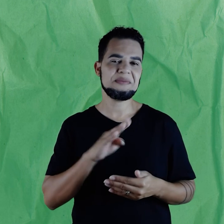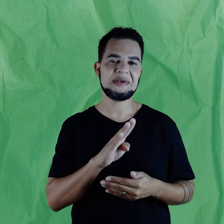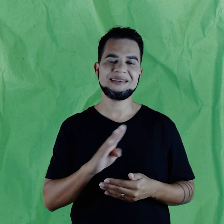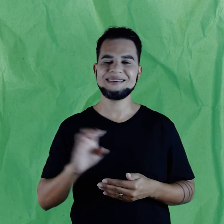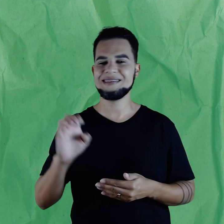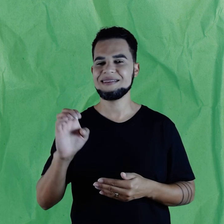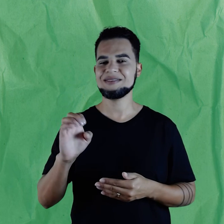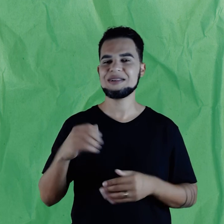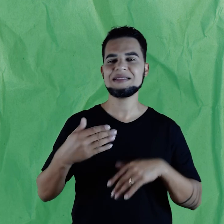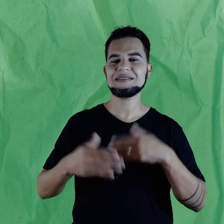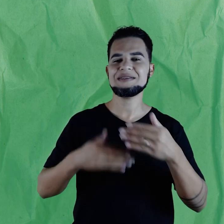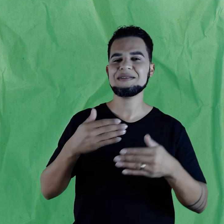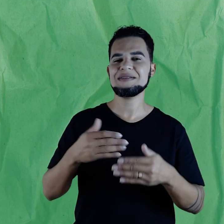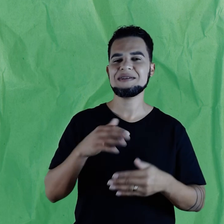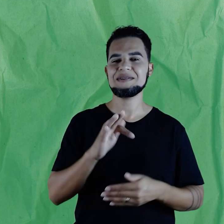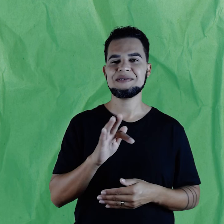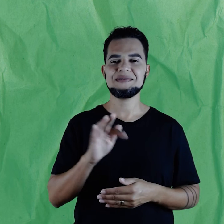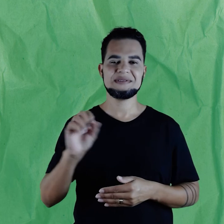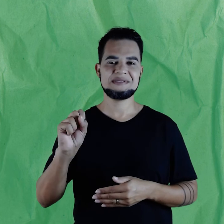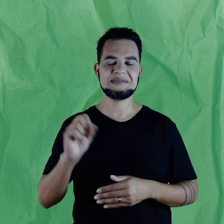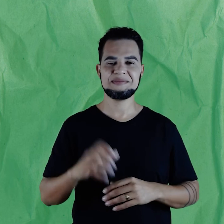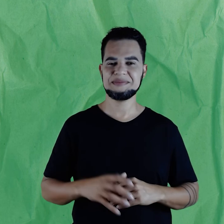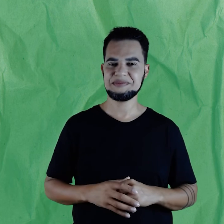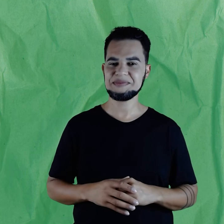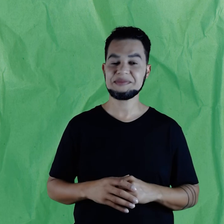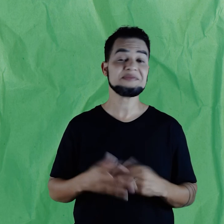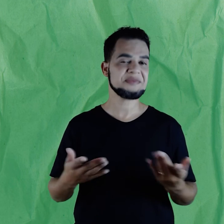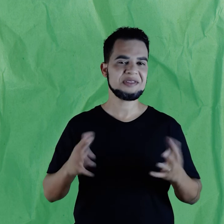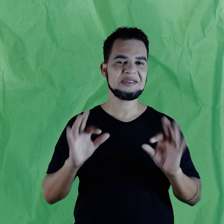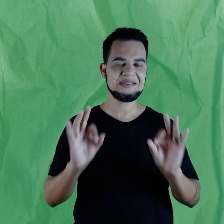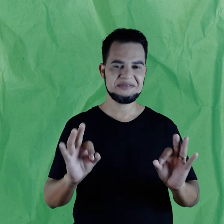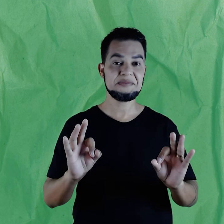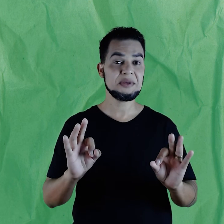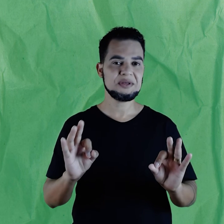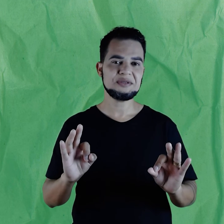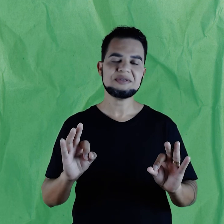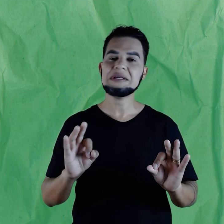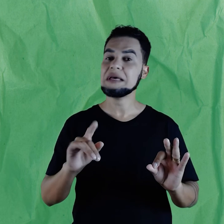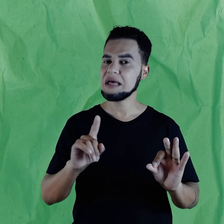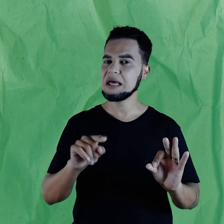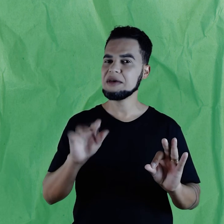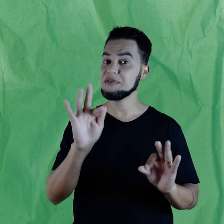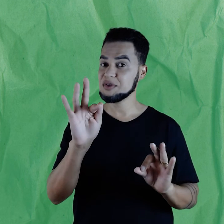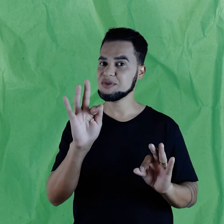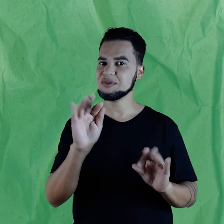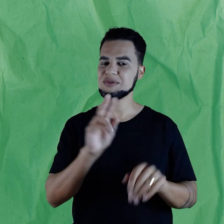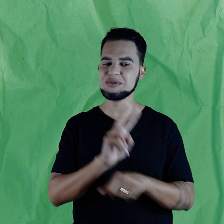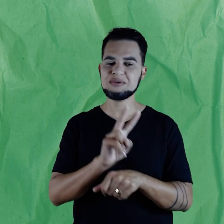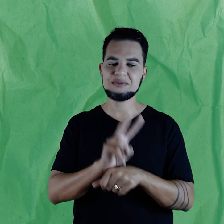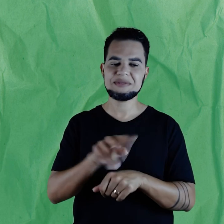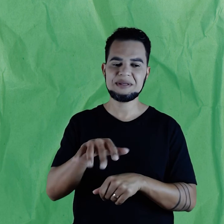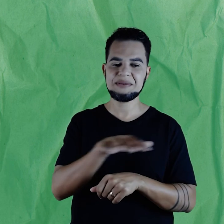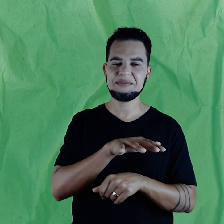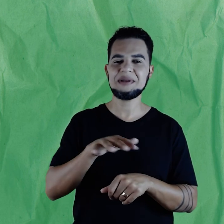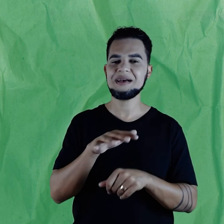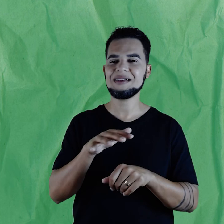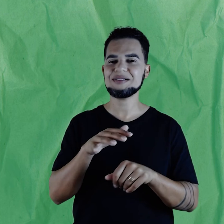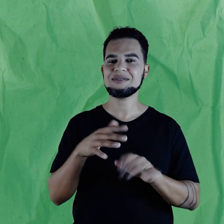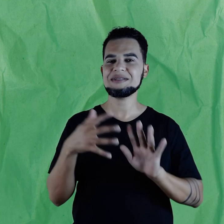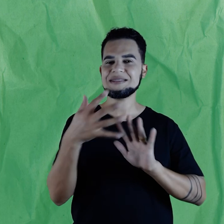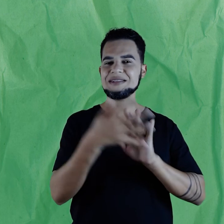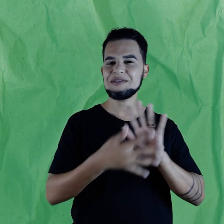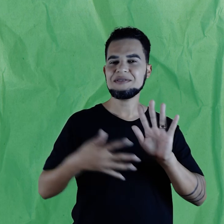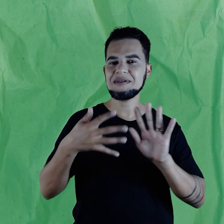back-end e desenvolvedores full stack. Obviamente, front-end cuida da parte de interface,